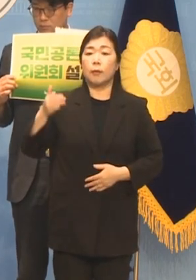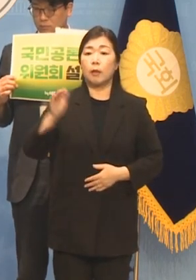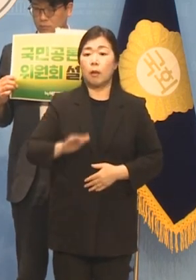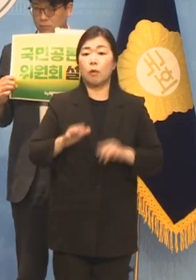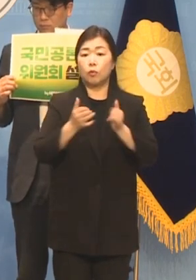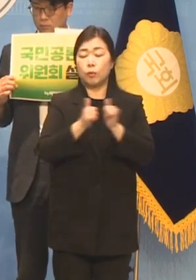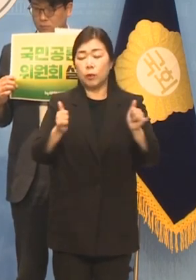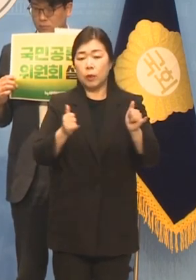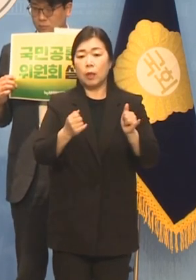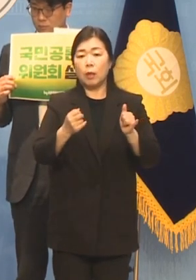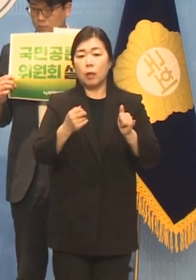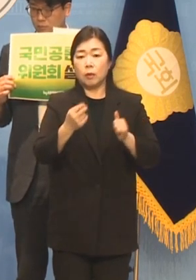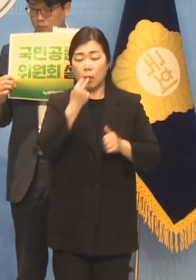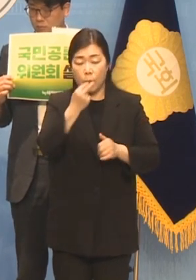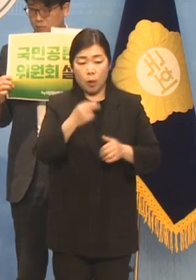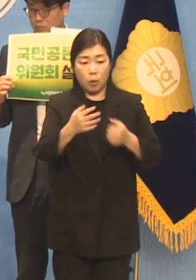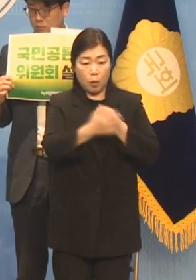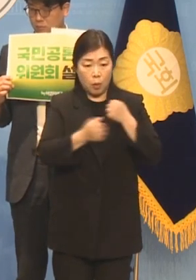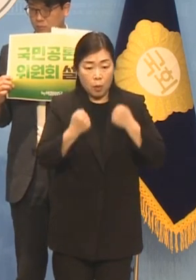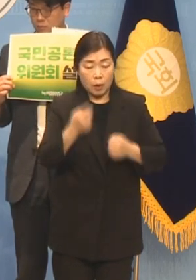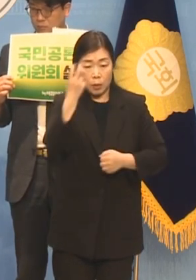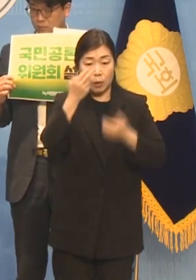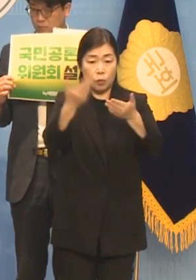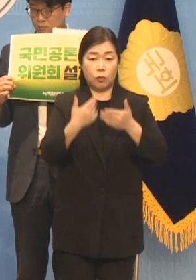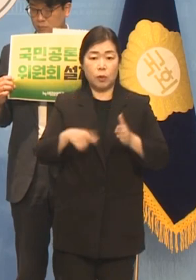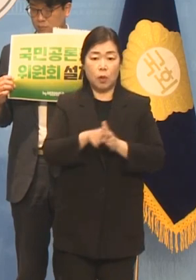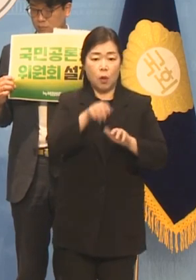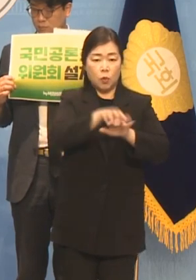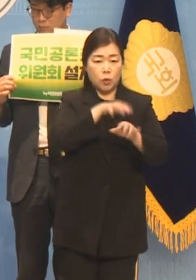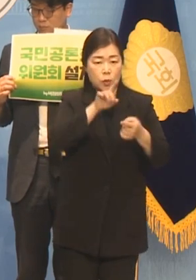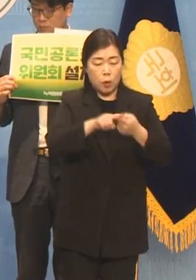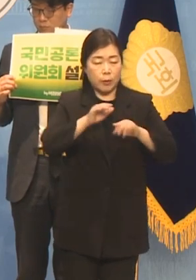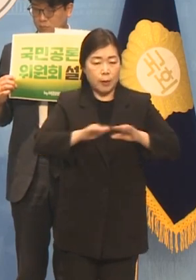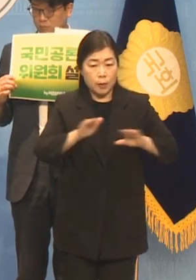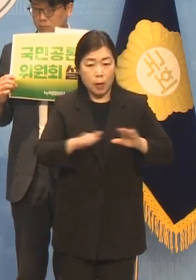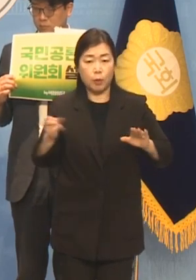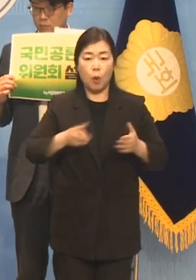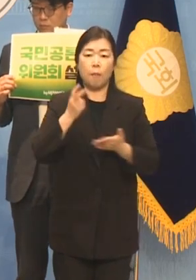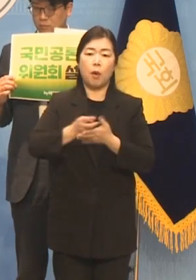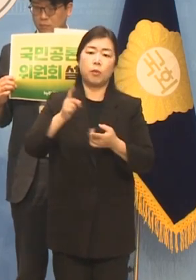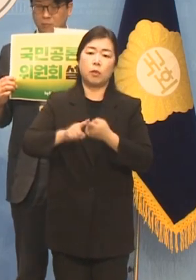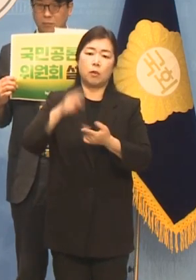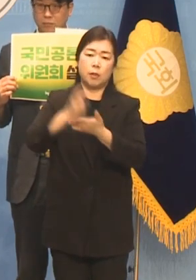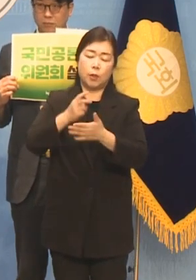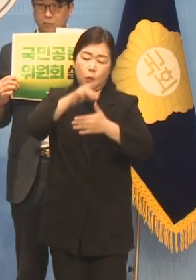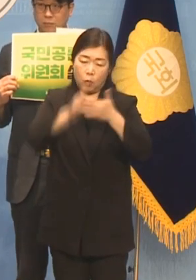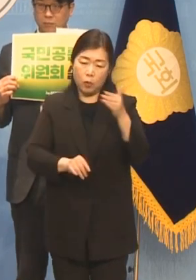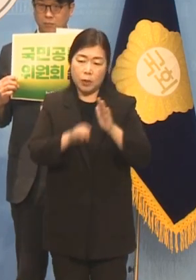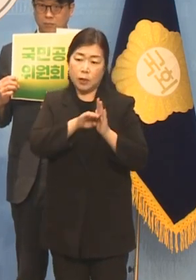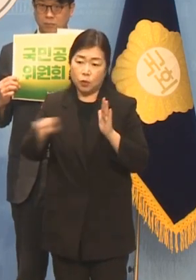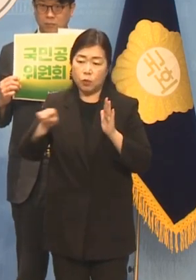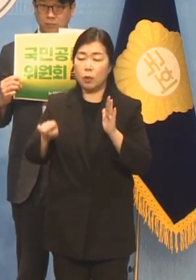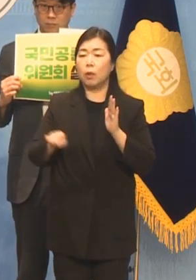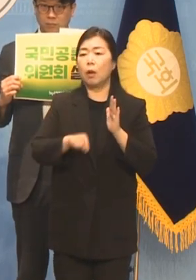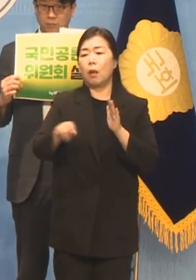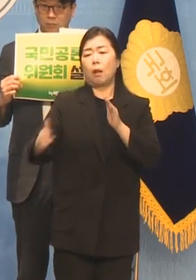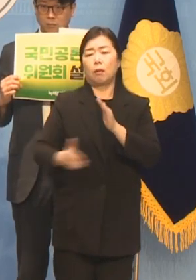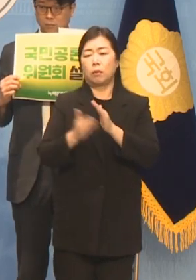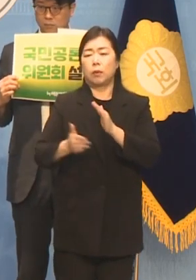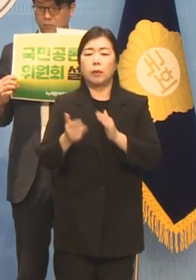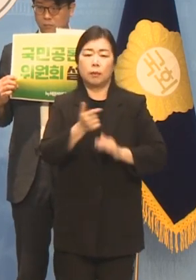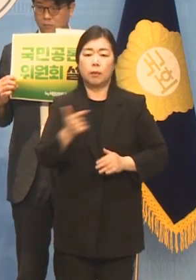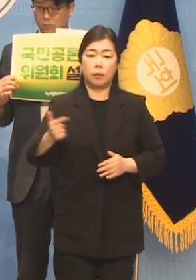국민 생명과 건강을 지키기 위한 조직적 대책과 법적, 제도적 기준은 너무